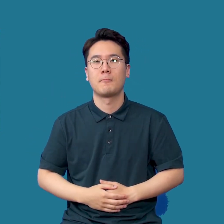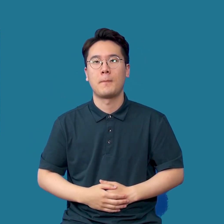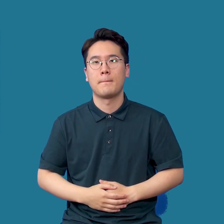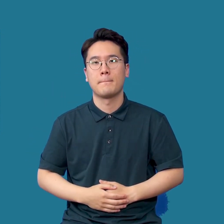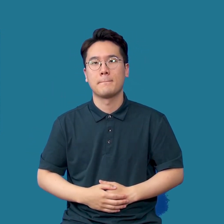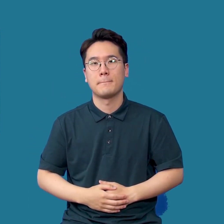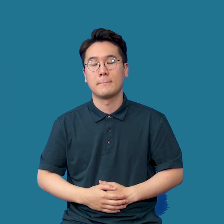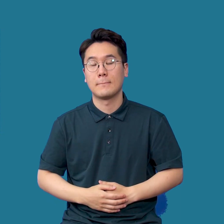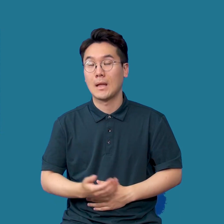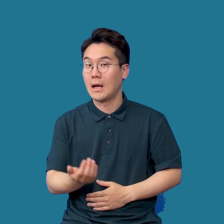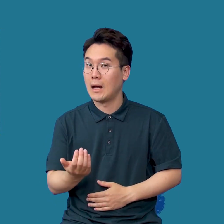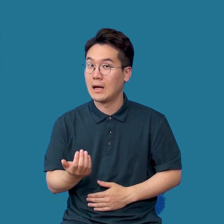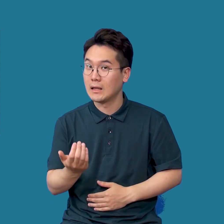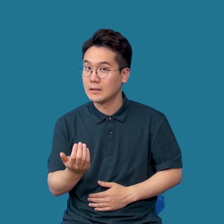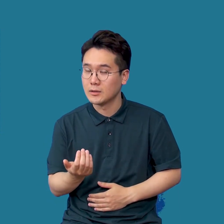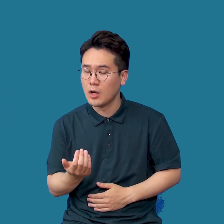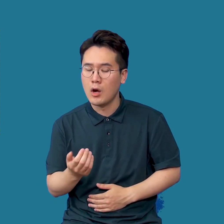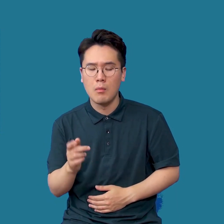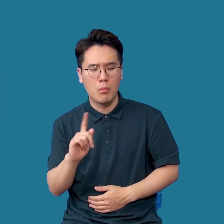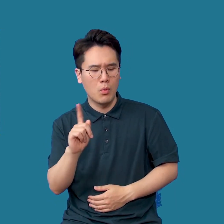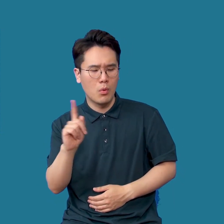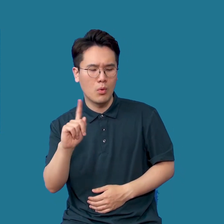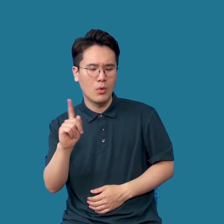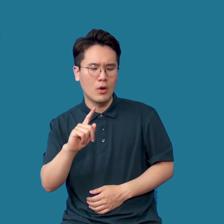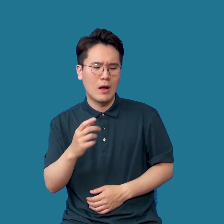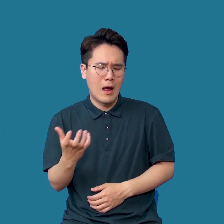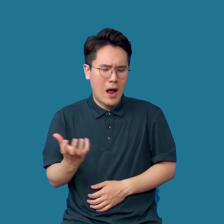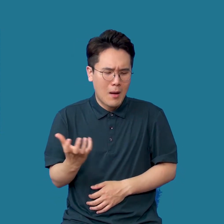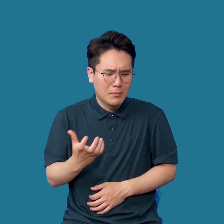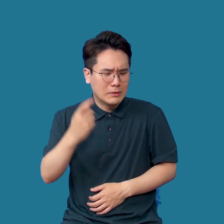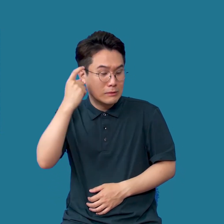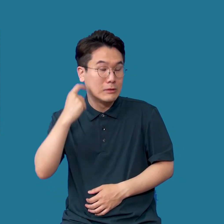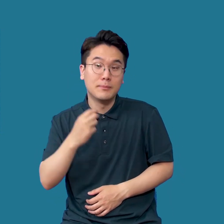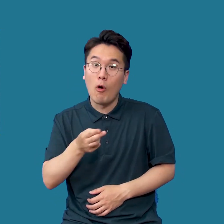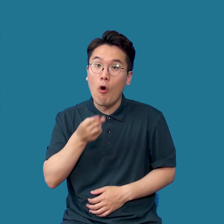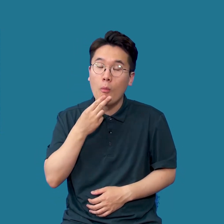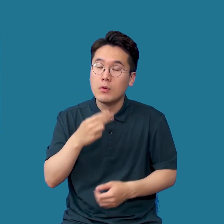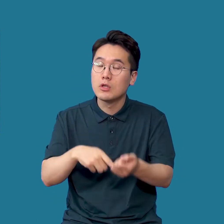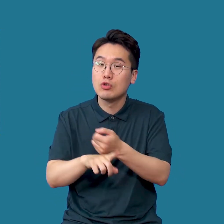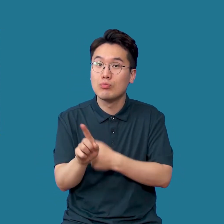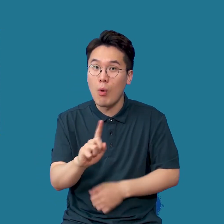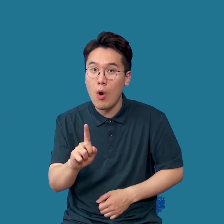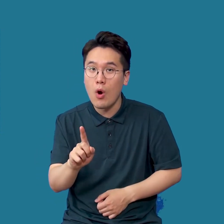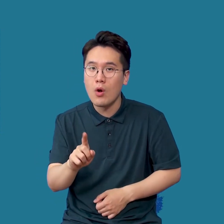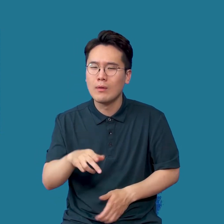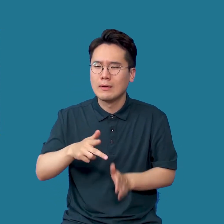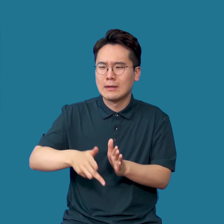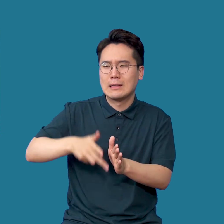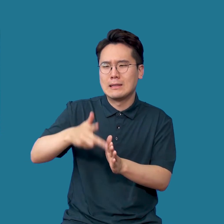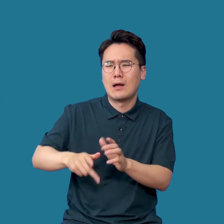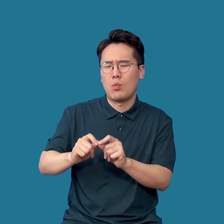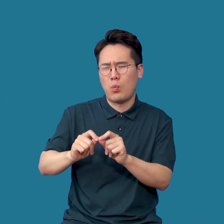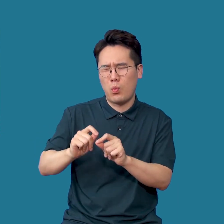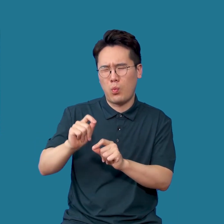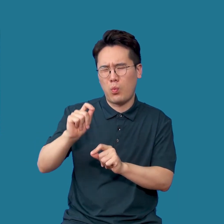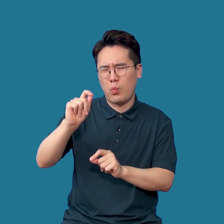아까 통증이 느껴지지 않았던 것은 기차를 너무 오래 타서 일시적으로 발에 마비가 왔던